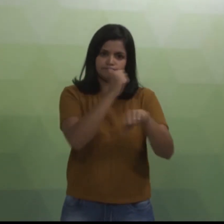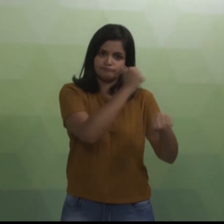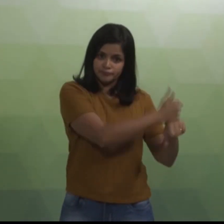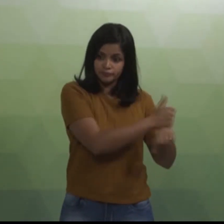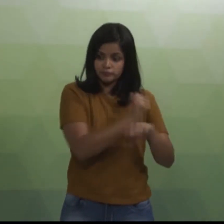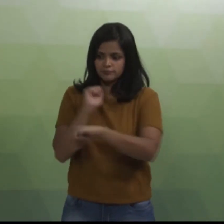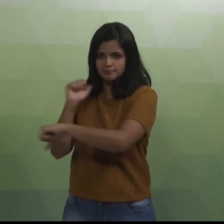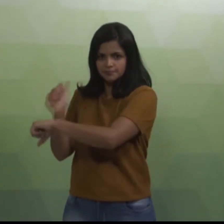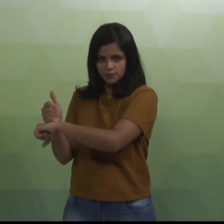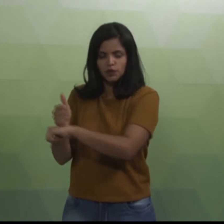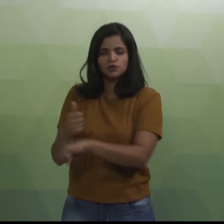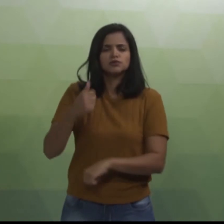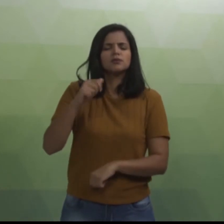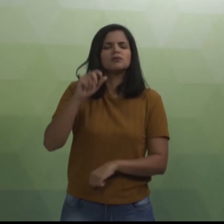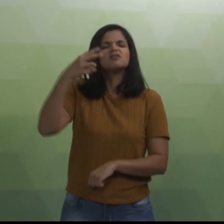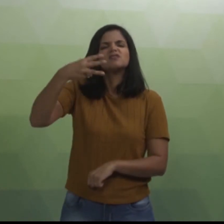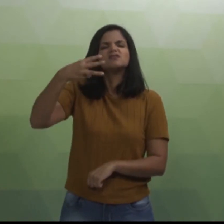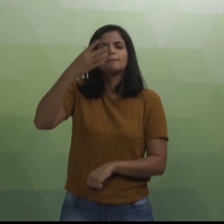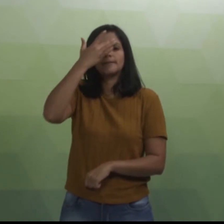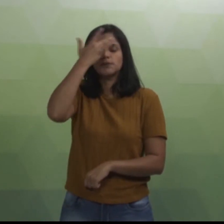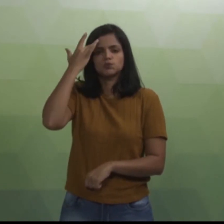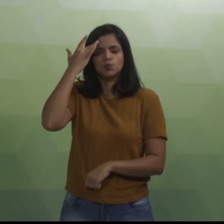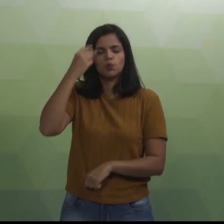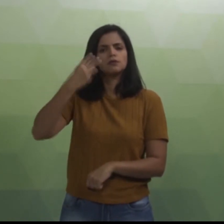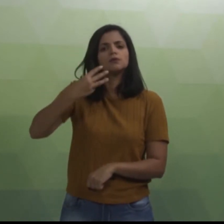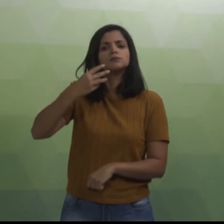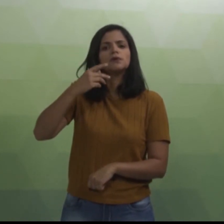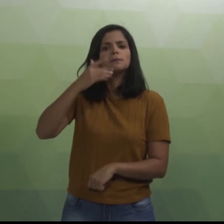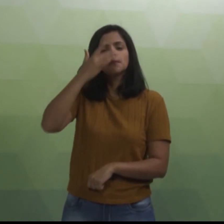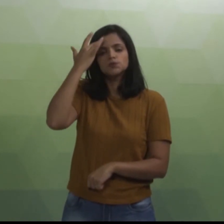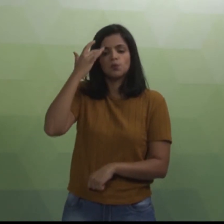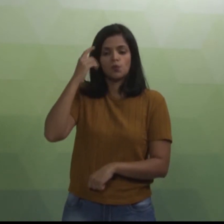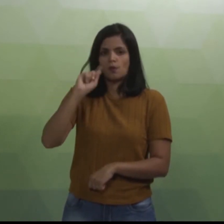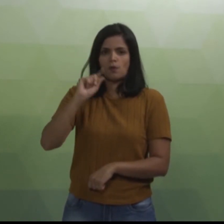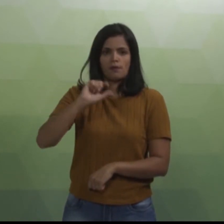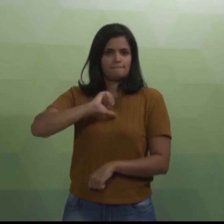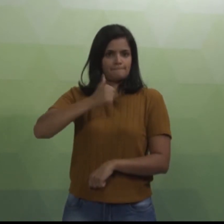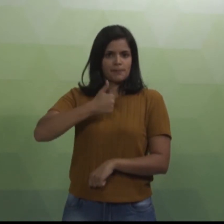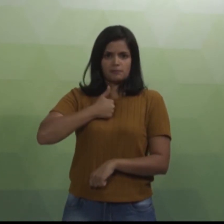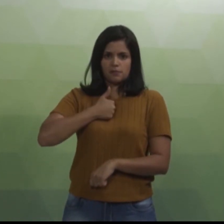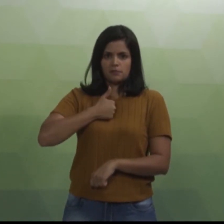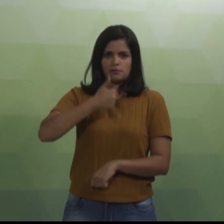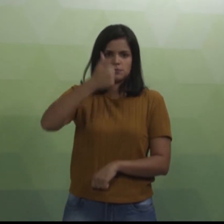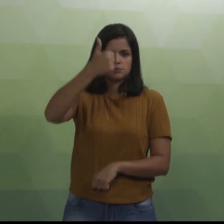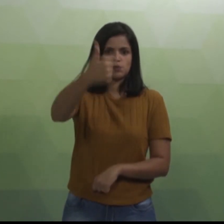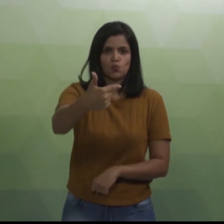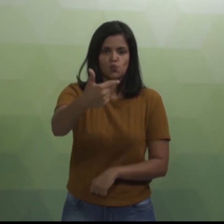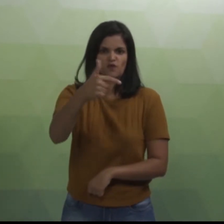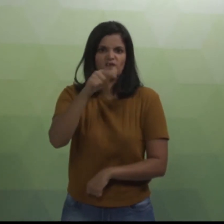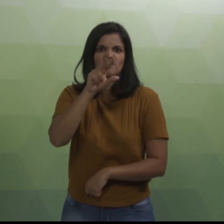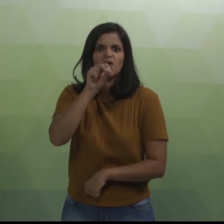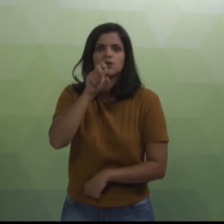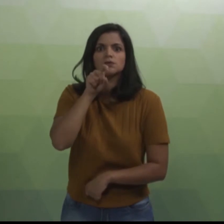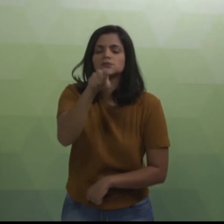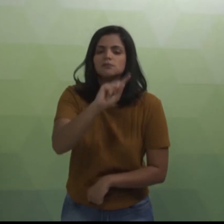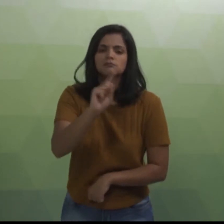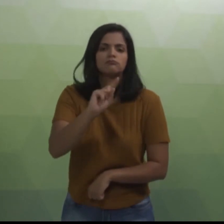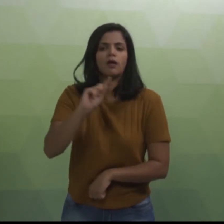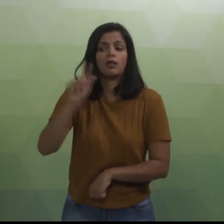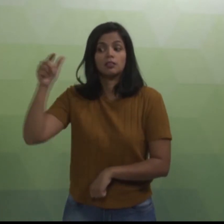Bom, agora vamos falar sobre referentes na terceira pessoa. Temos a primeira pessoa, eu, a